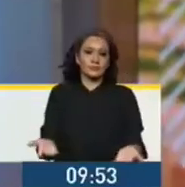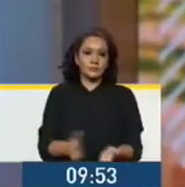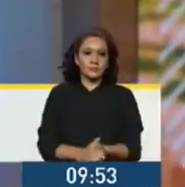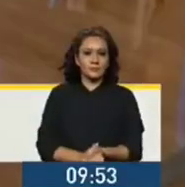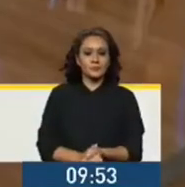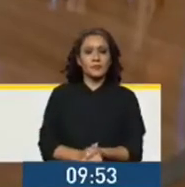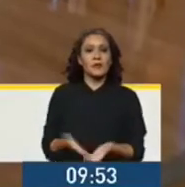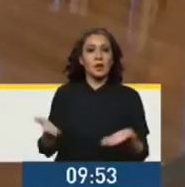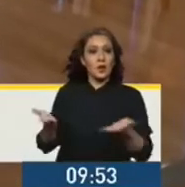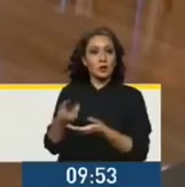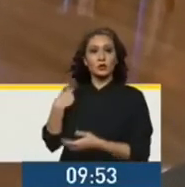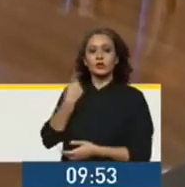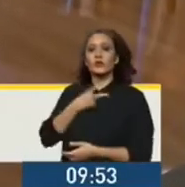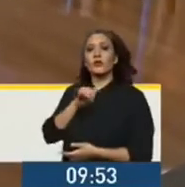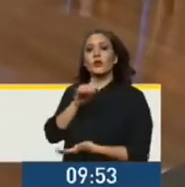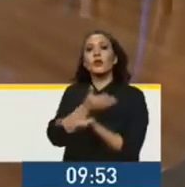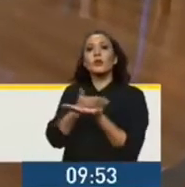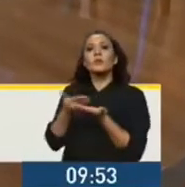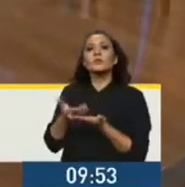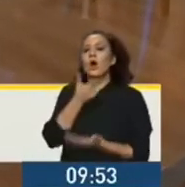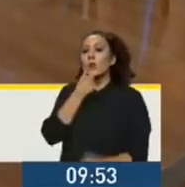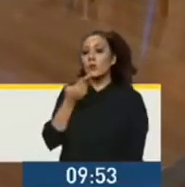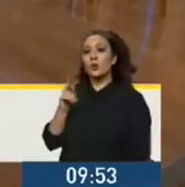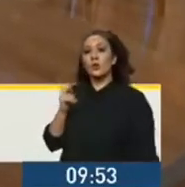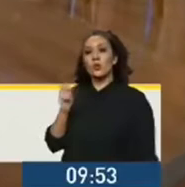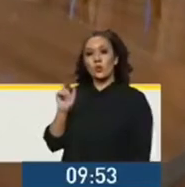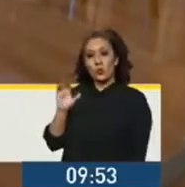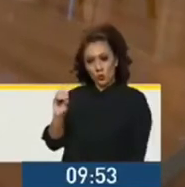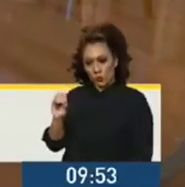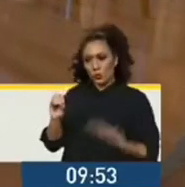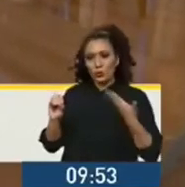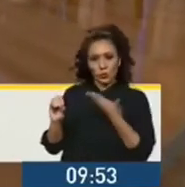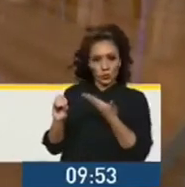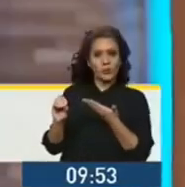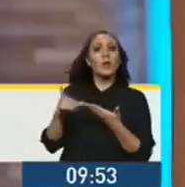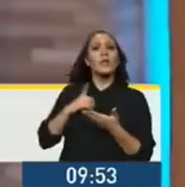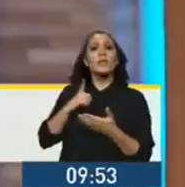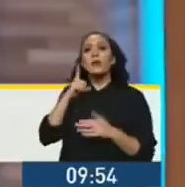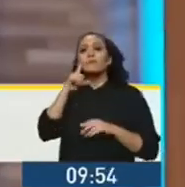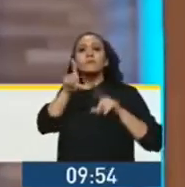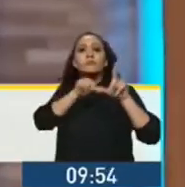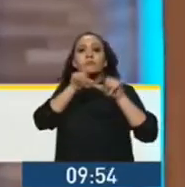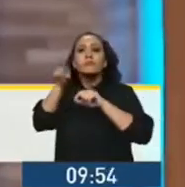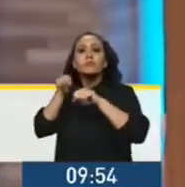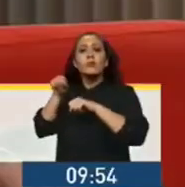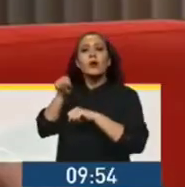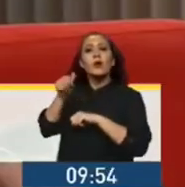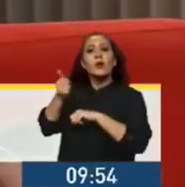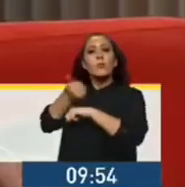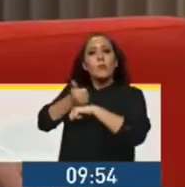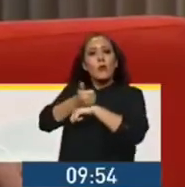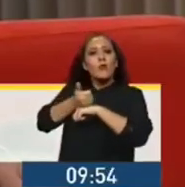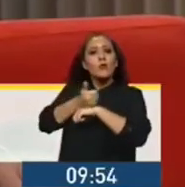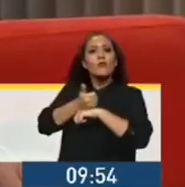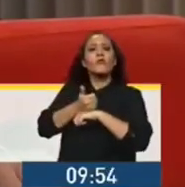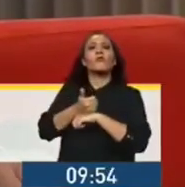Deixa eu começar a conversar agora com o Hugo Ligori, que é um headhunter, né? Um caçador de talentos, digamos assim, uma tradução,